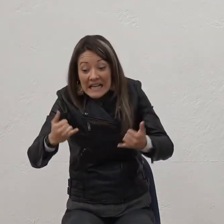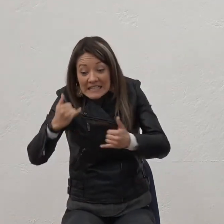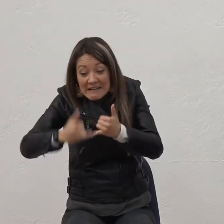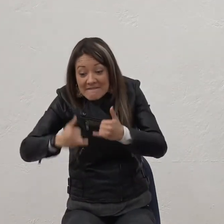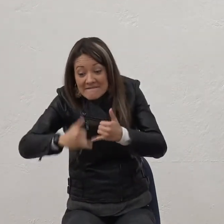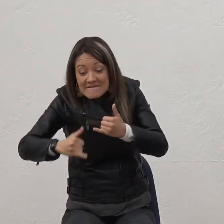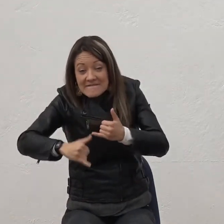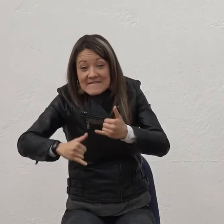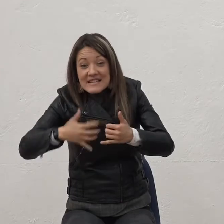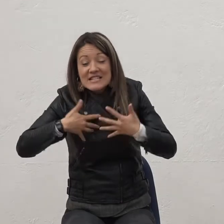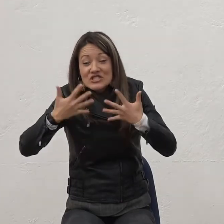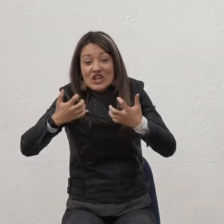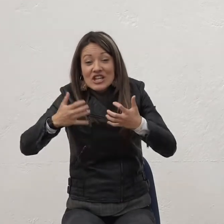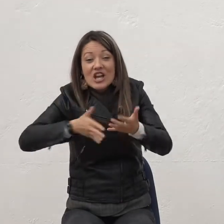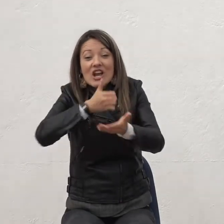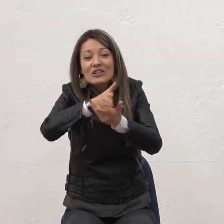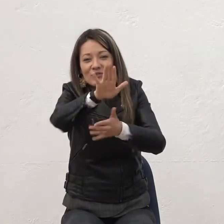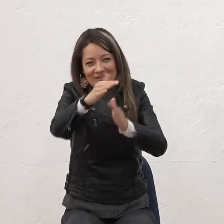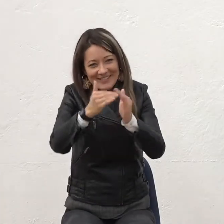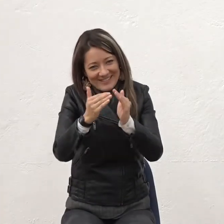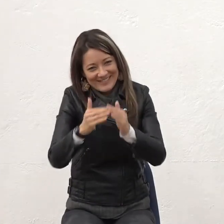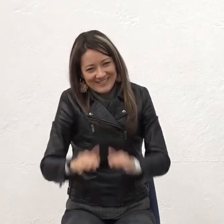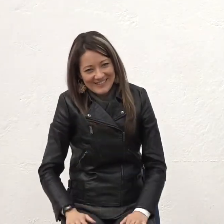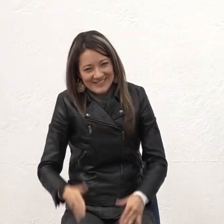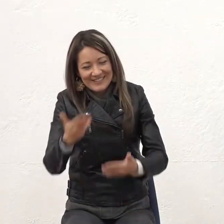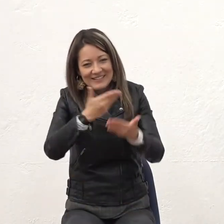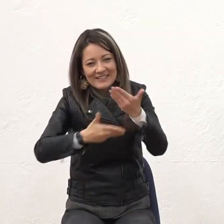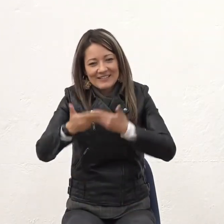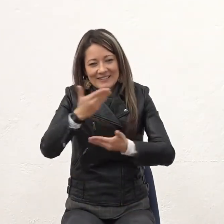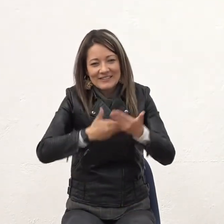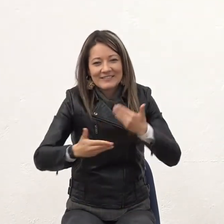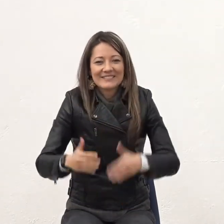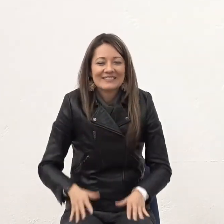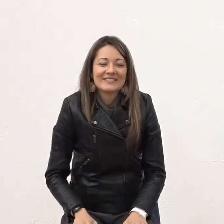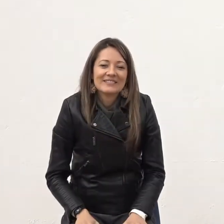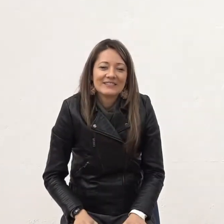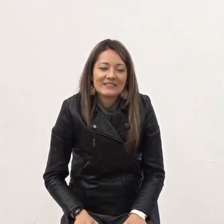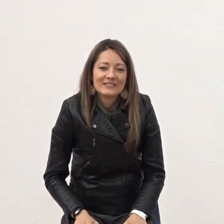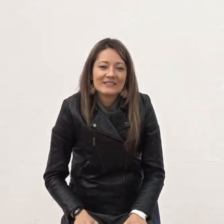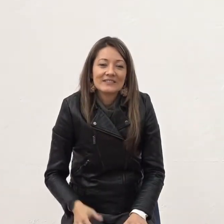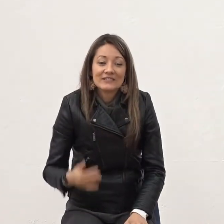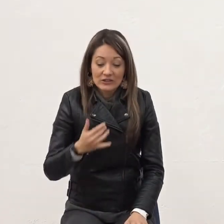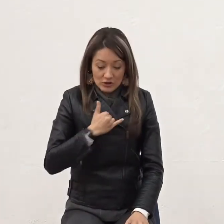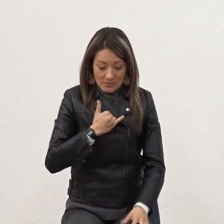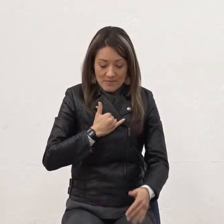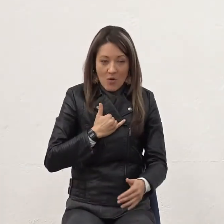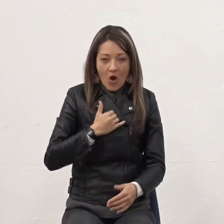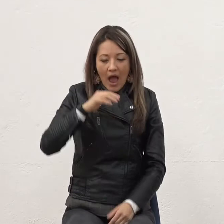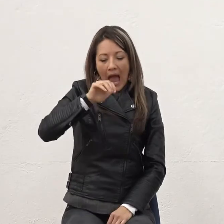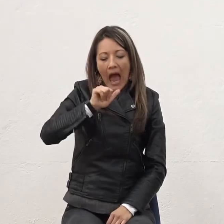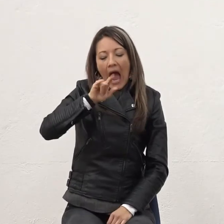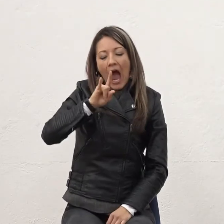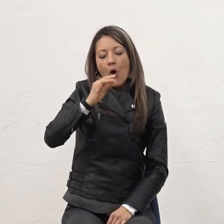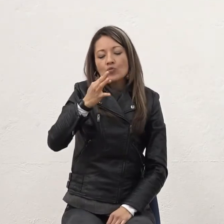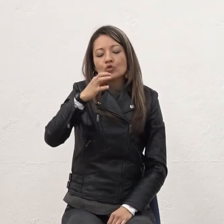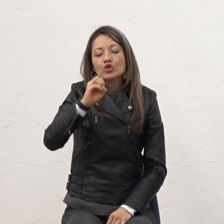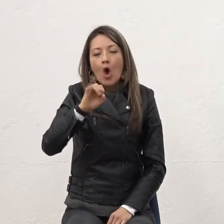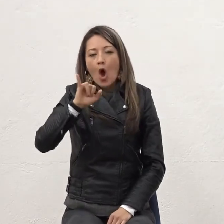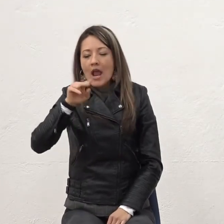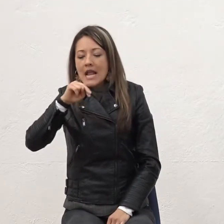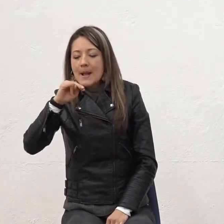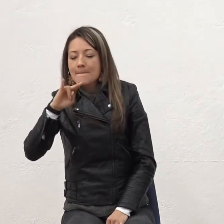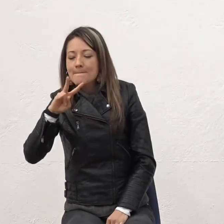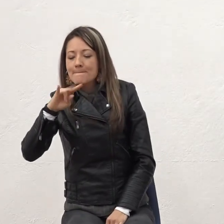de semana, qué rico estar en tu casa y compartir. Me estoy autoinvitando a la casa de